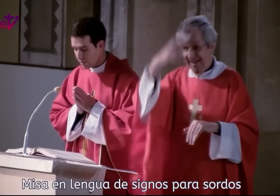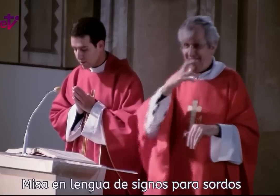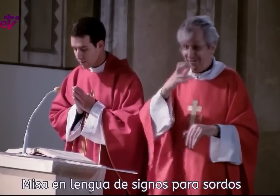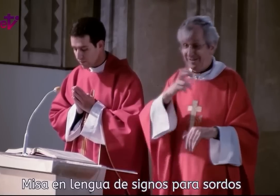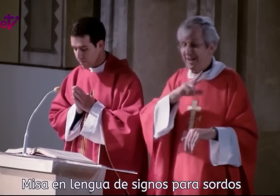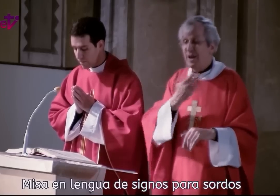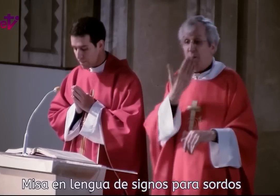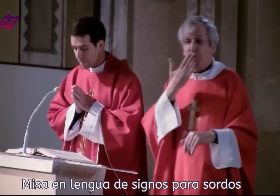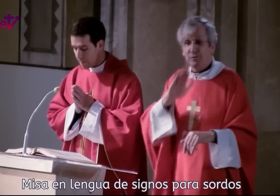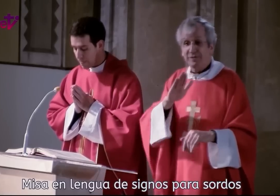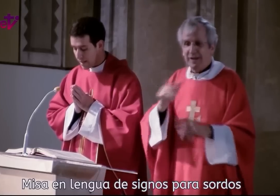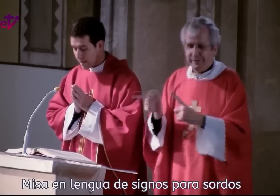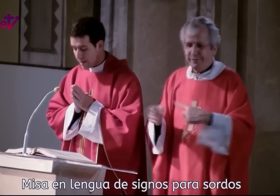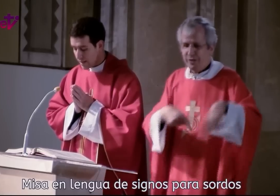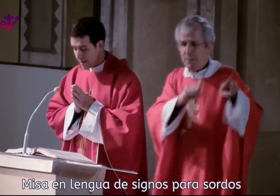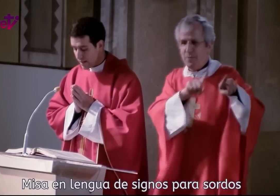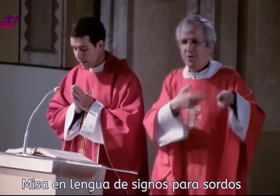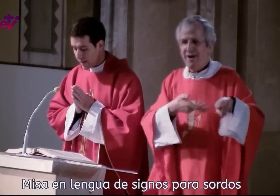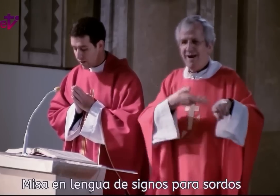lo remitió.